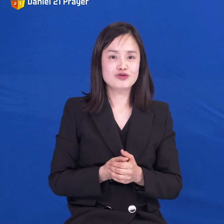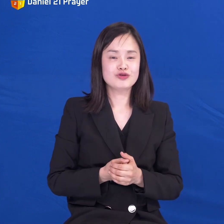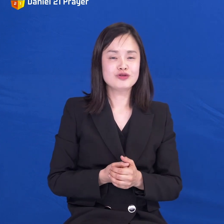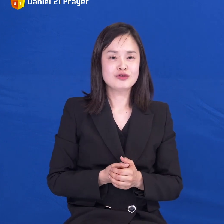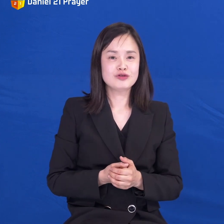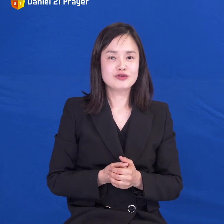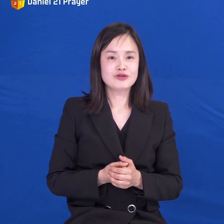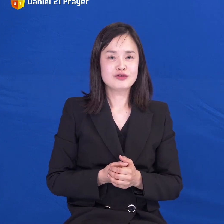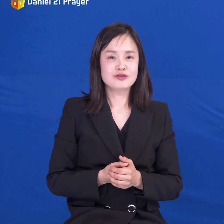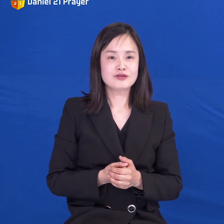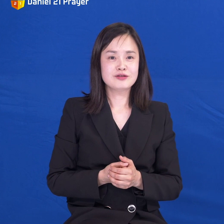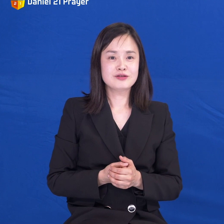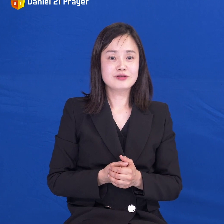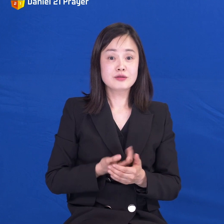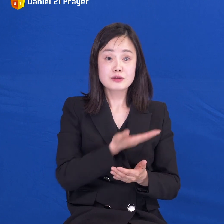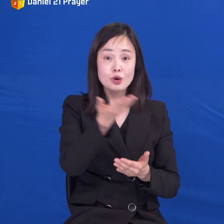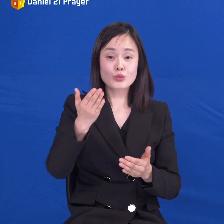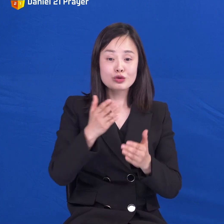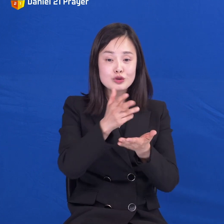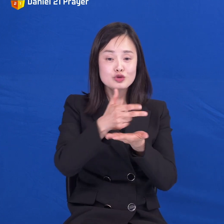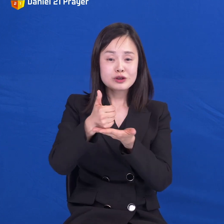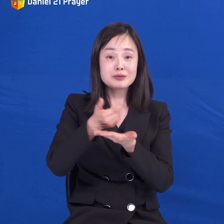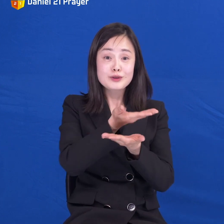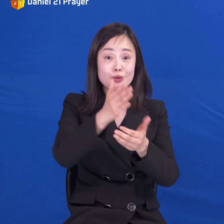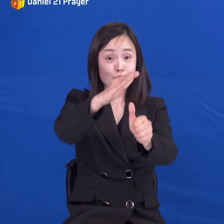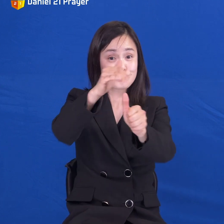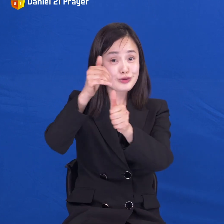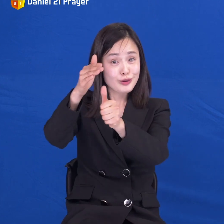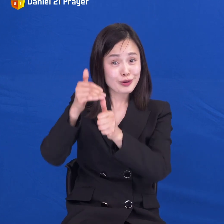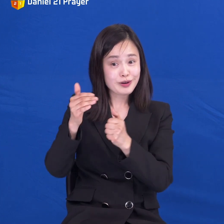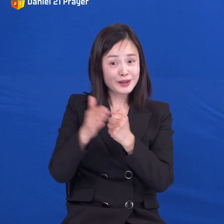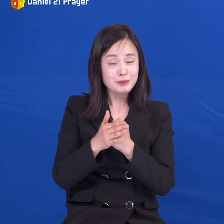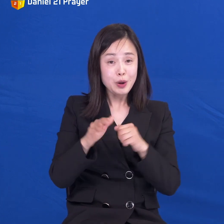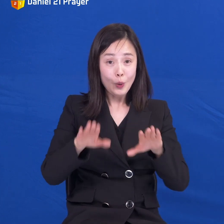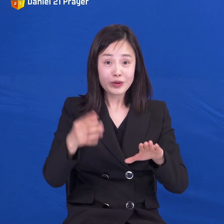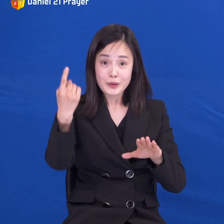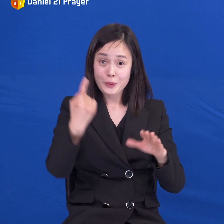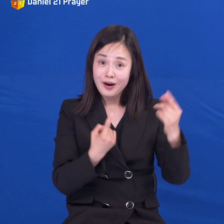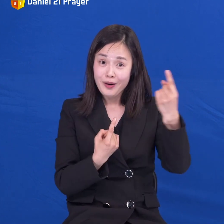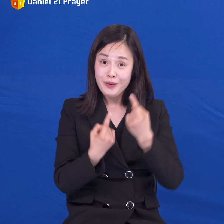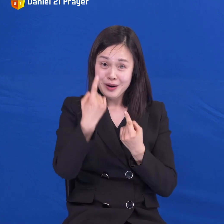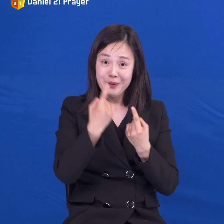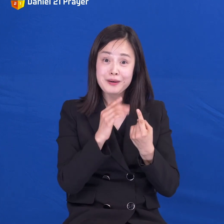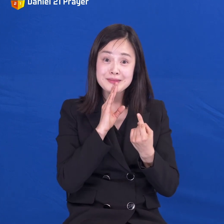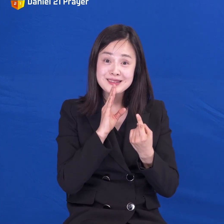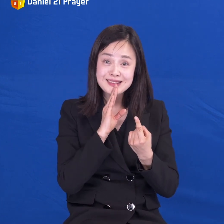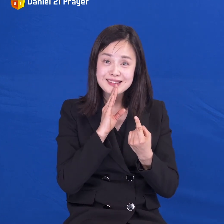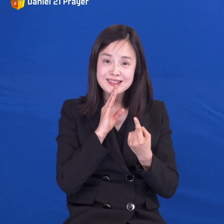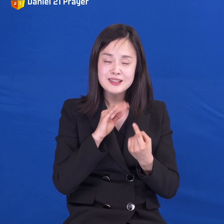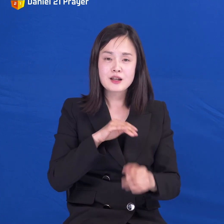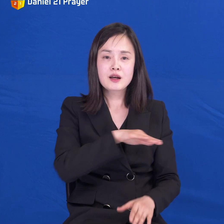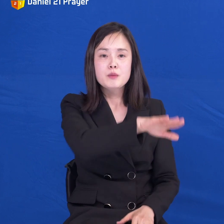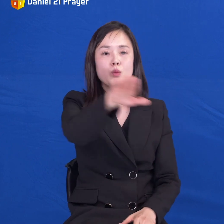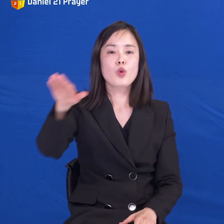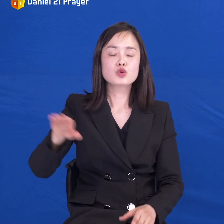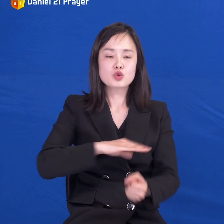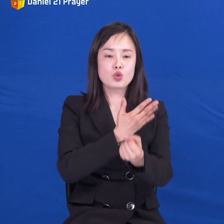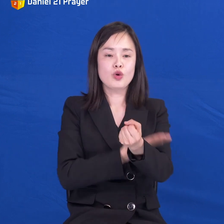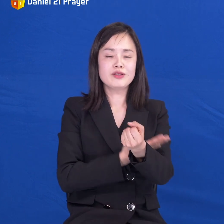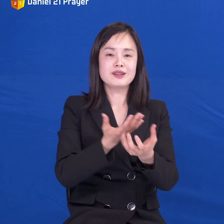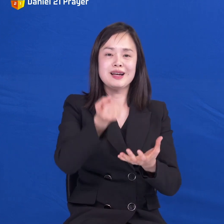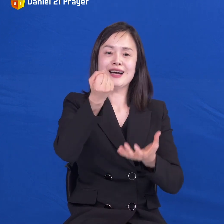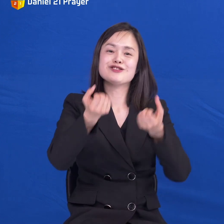부름을 받아서 이곳에 오시지 않았습니까? 다 권능이 있습니다. 다른 사람에게 있는 것이